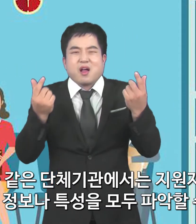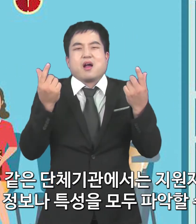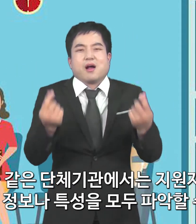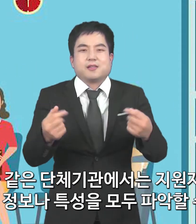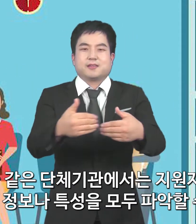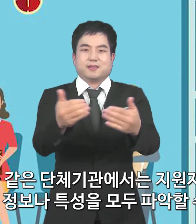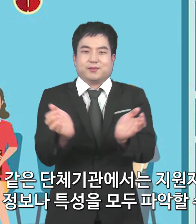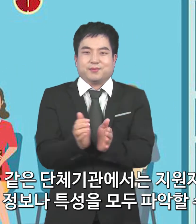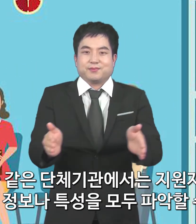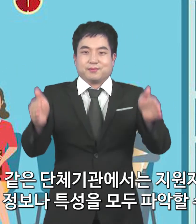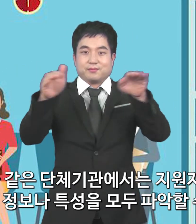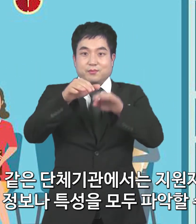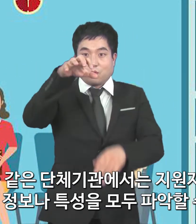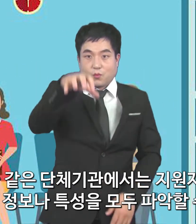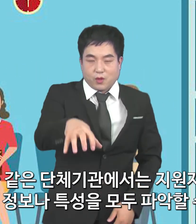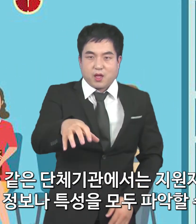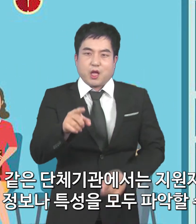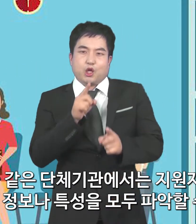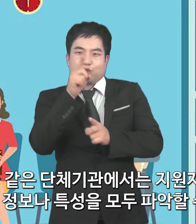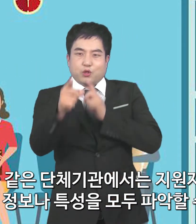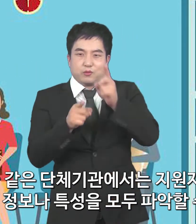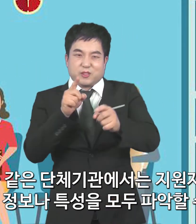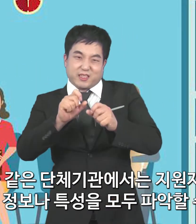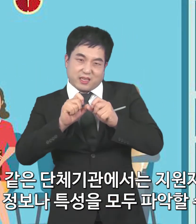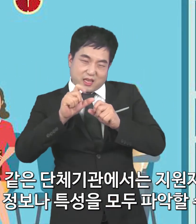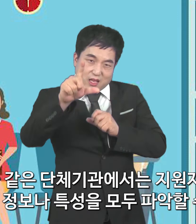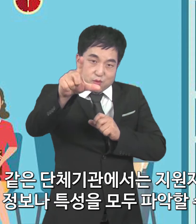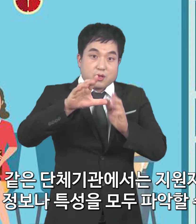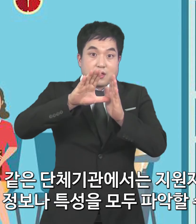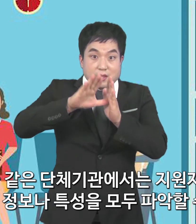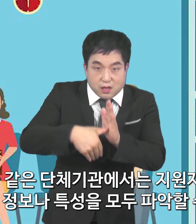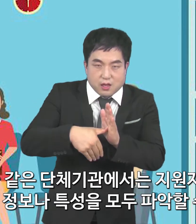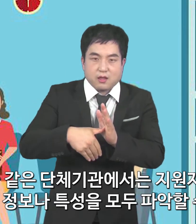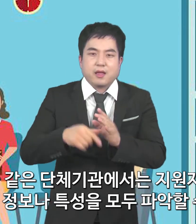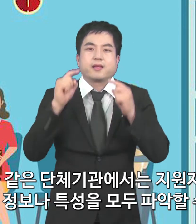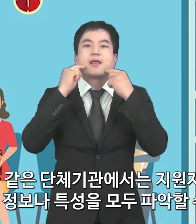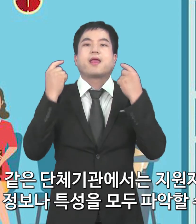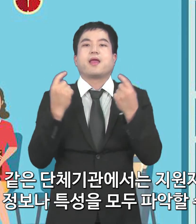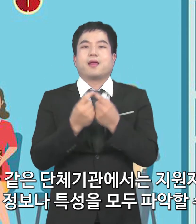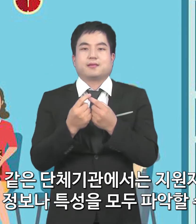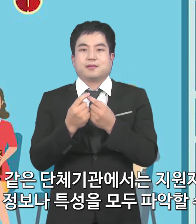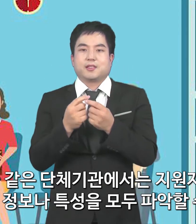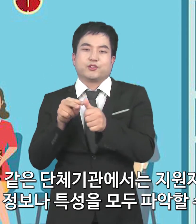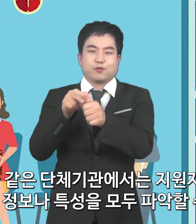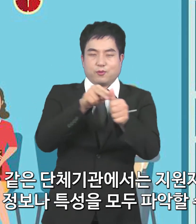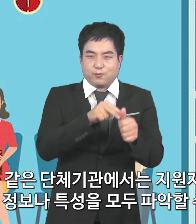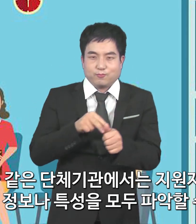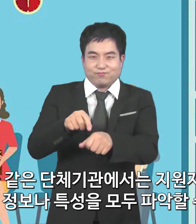회사나 학교와 같은 단체 기관에서는 지원자가 다수일 경우 개개인의 정보나